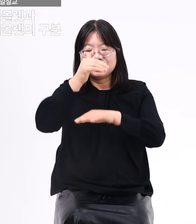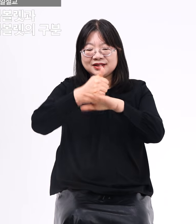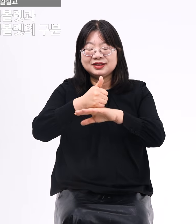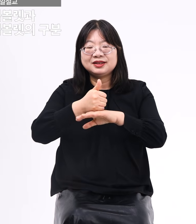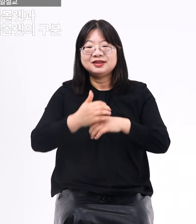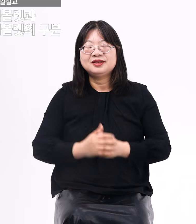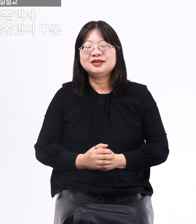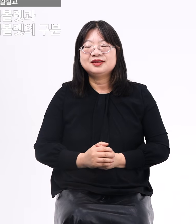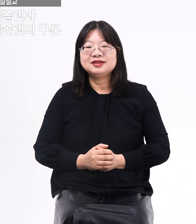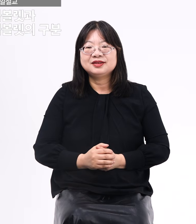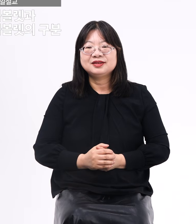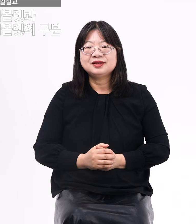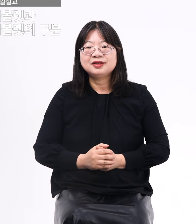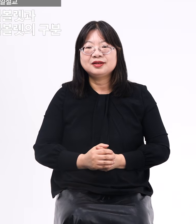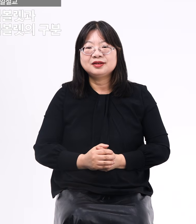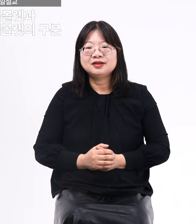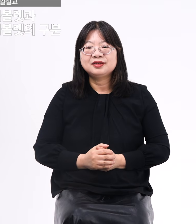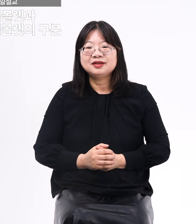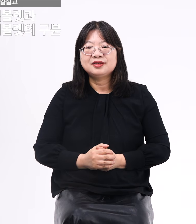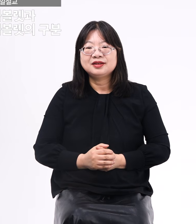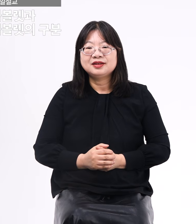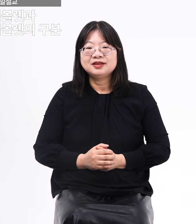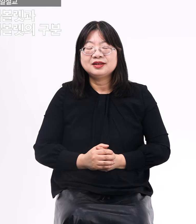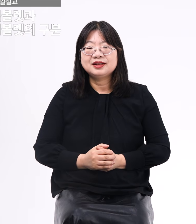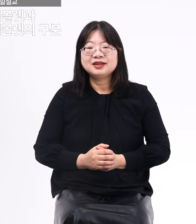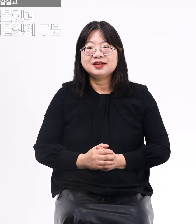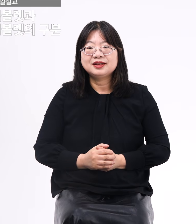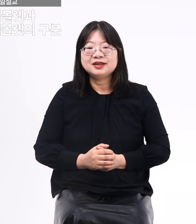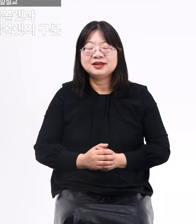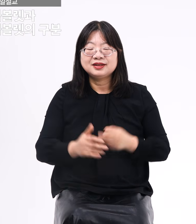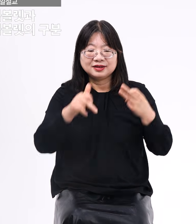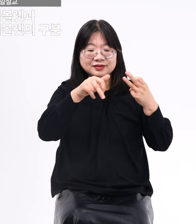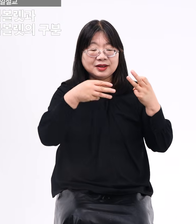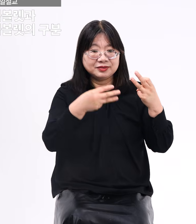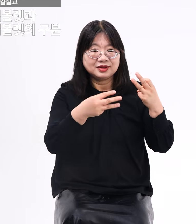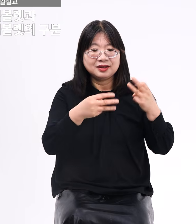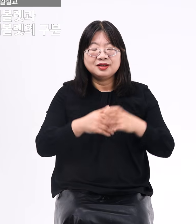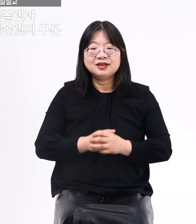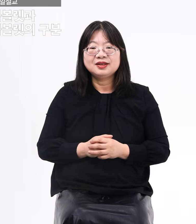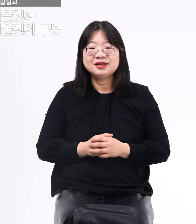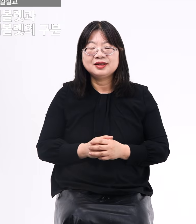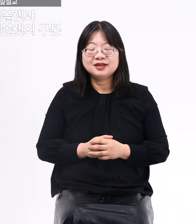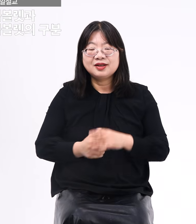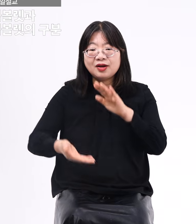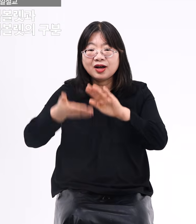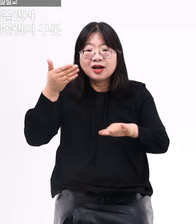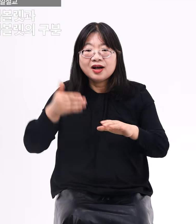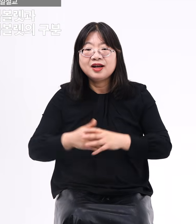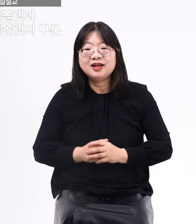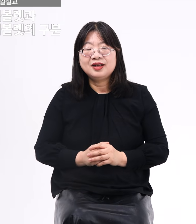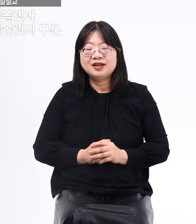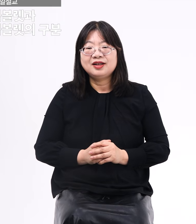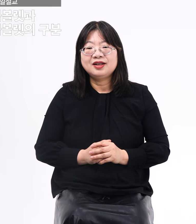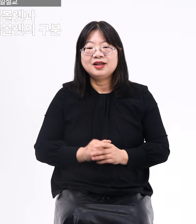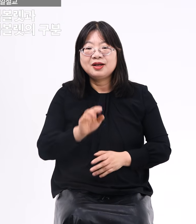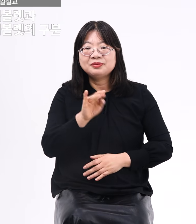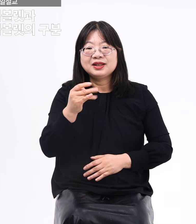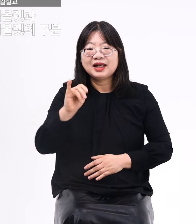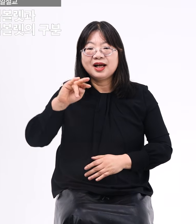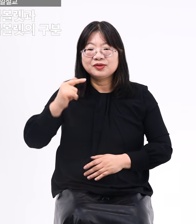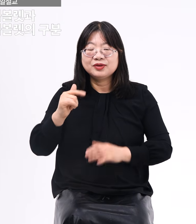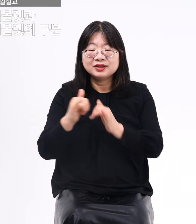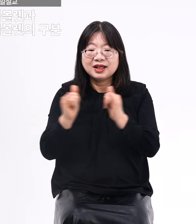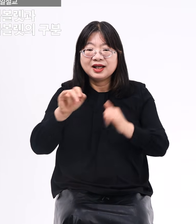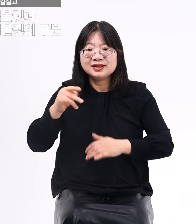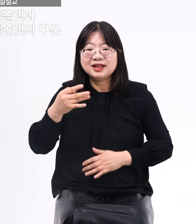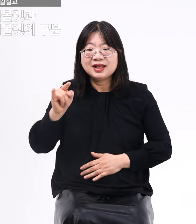마지막으로 입돈이라는 사사를 보십시다. 13절. 그 뒤를 이어 비라돈 사람